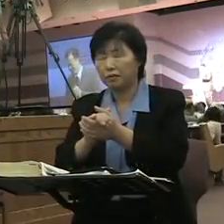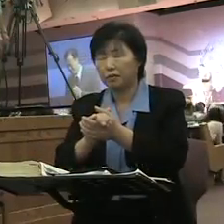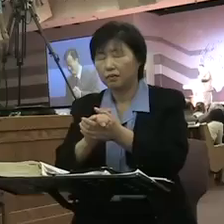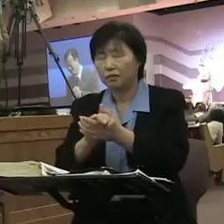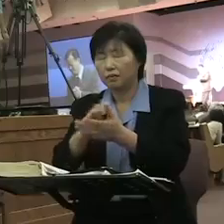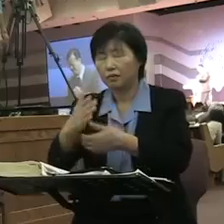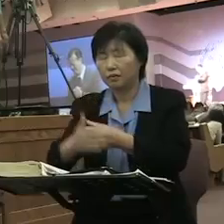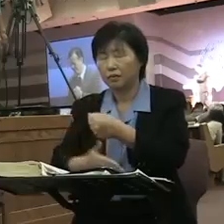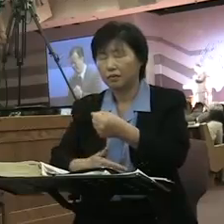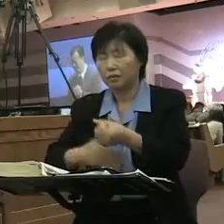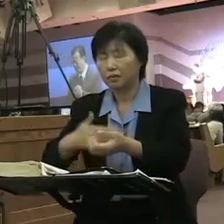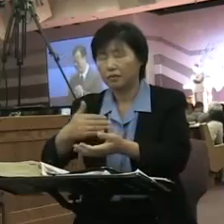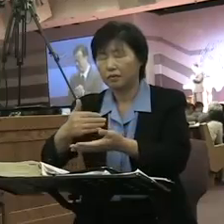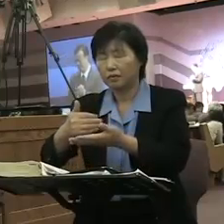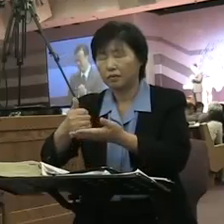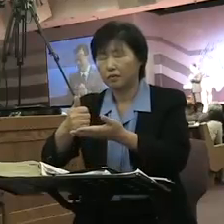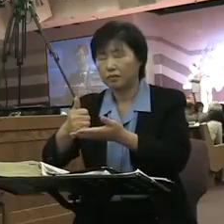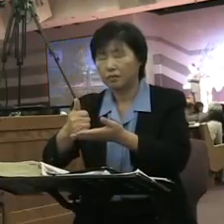하나님,